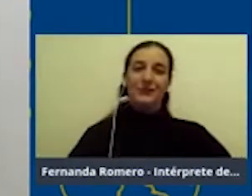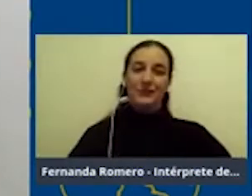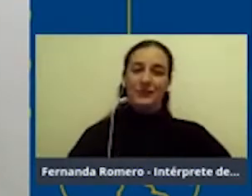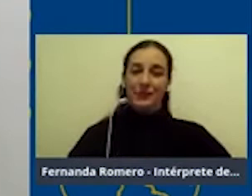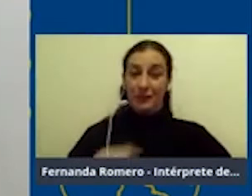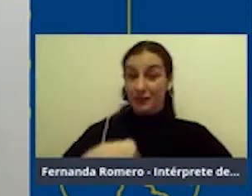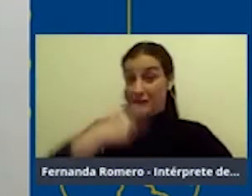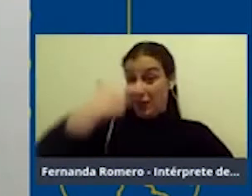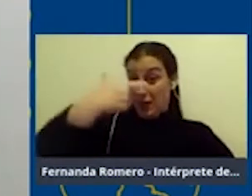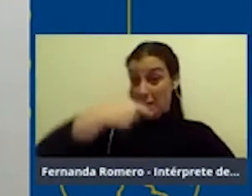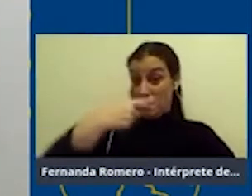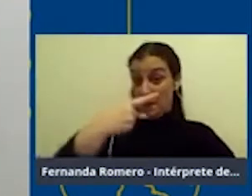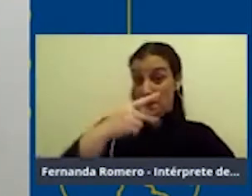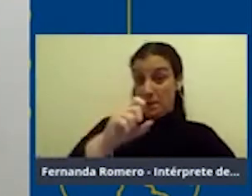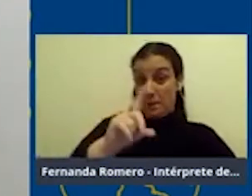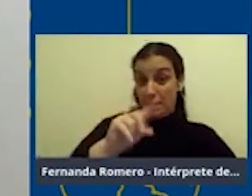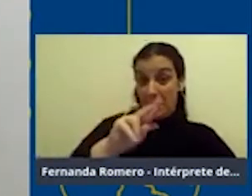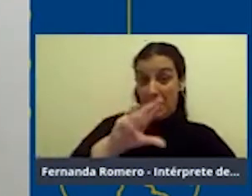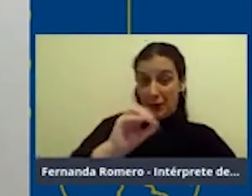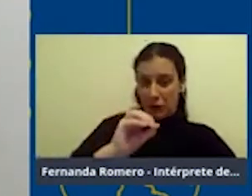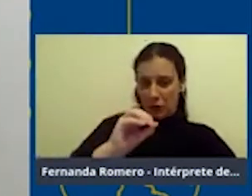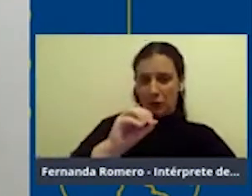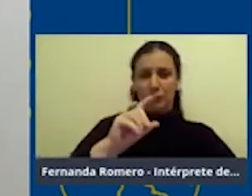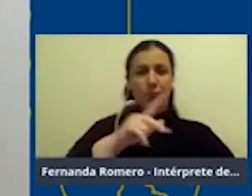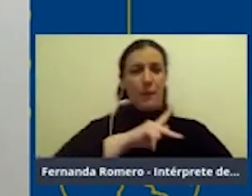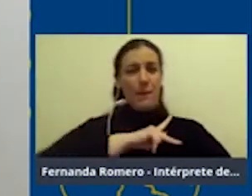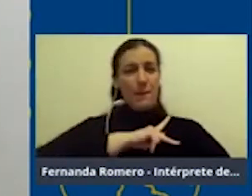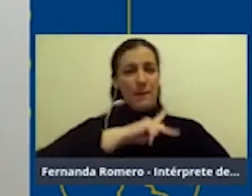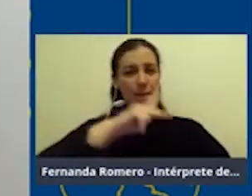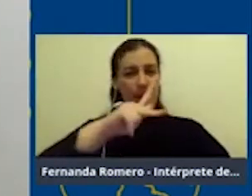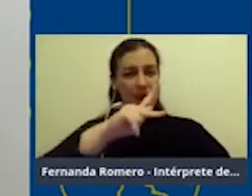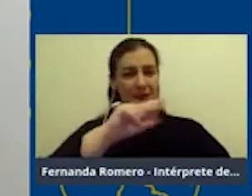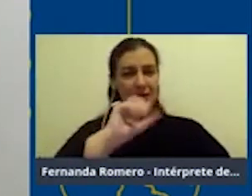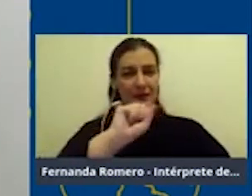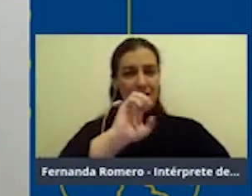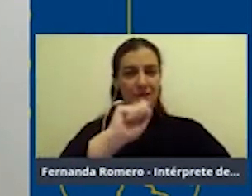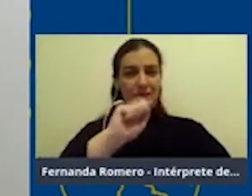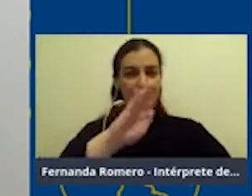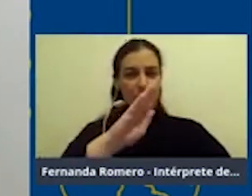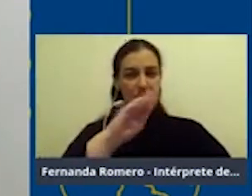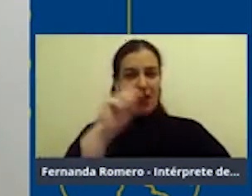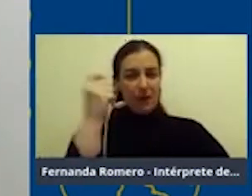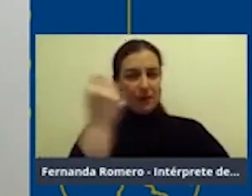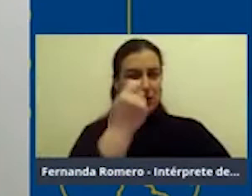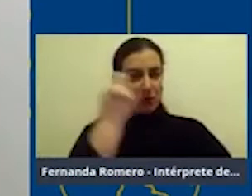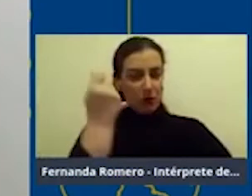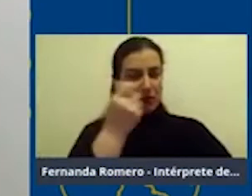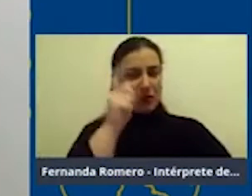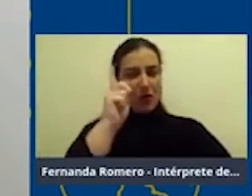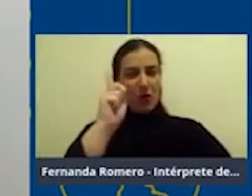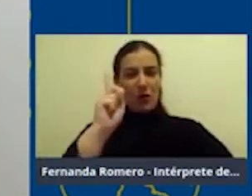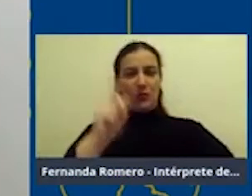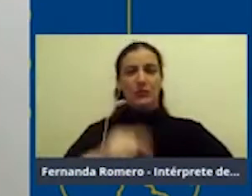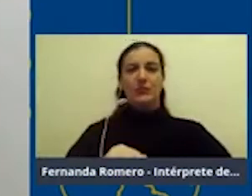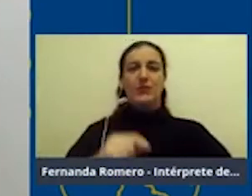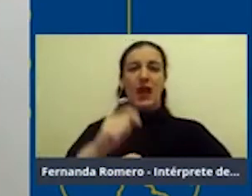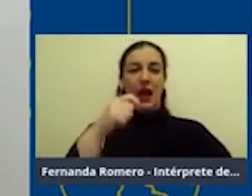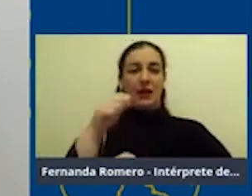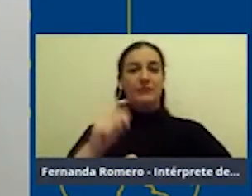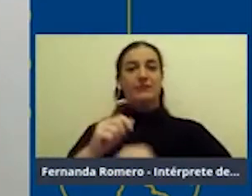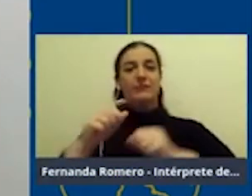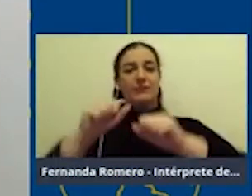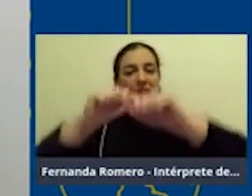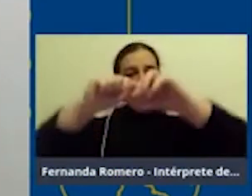Sou Pedro Demarque Calazans, presidente da SEAB-RS, que é a Câmara Empresarial Argentino-Brasileira do Rio Grande do